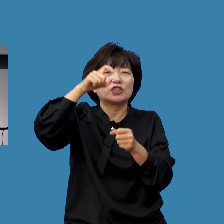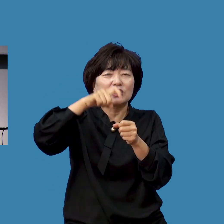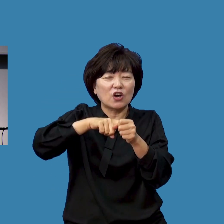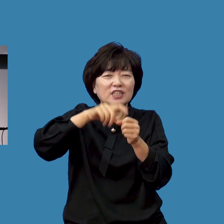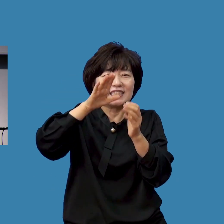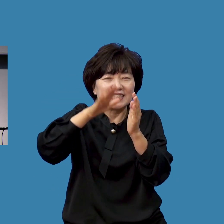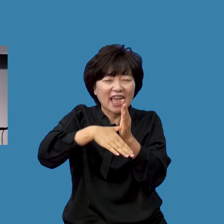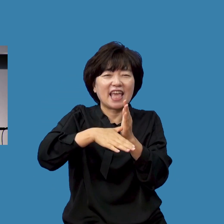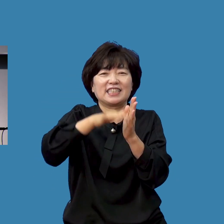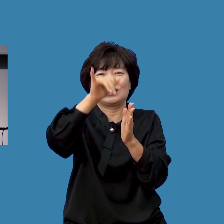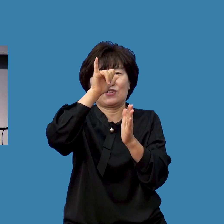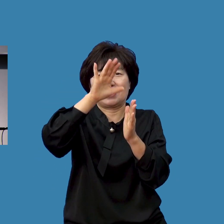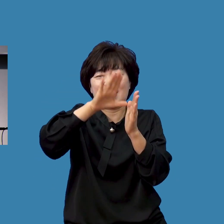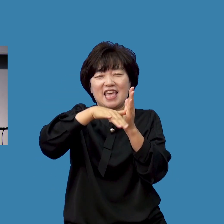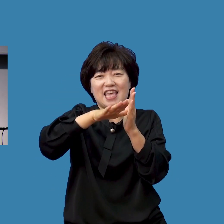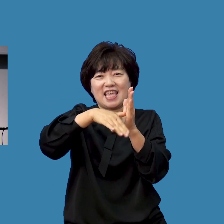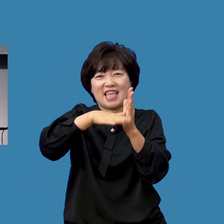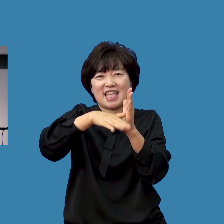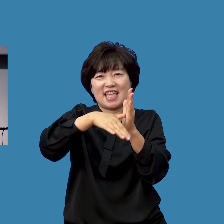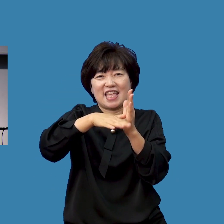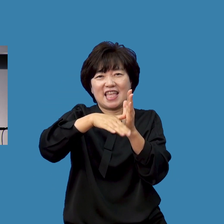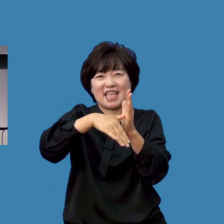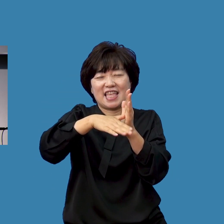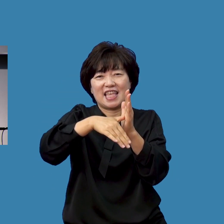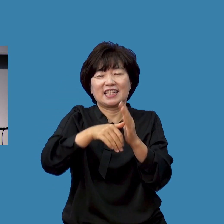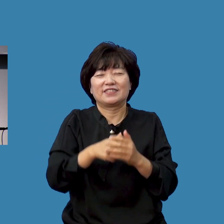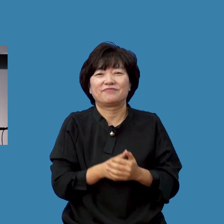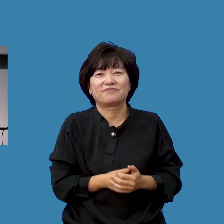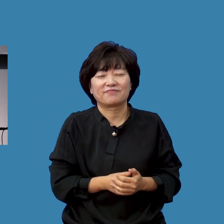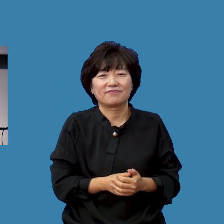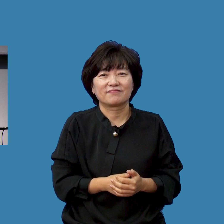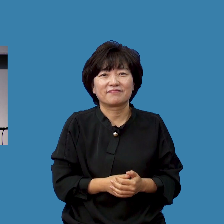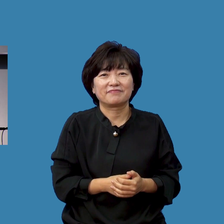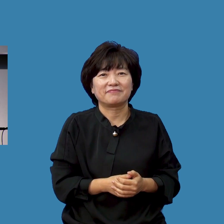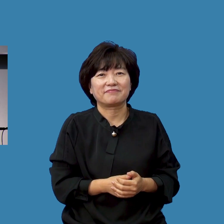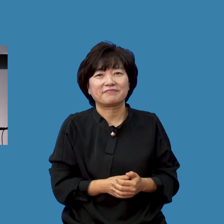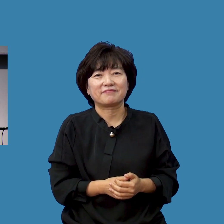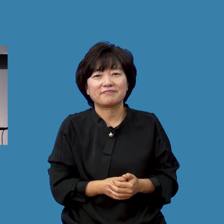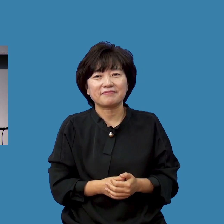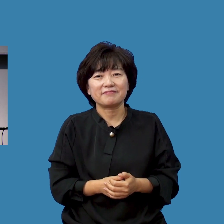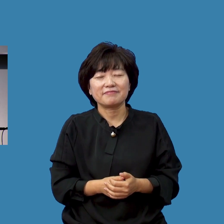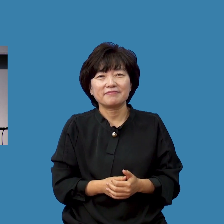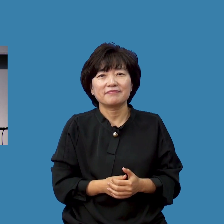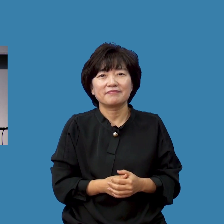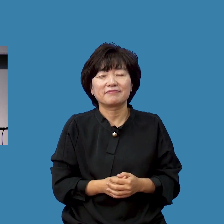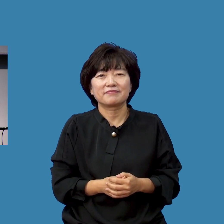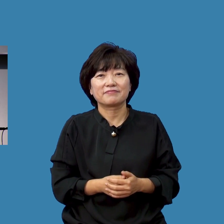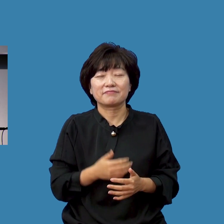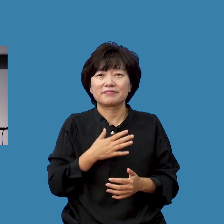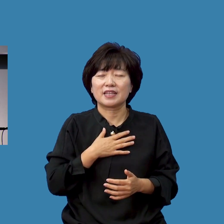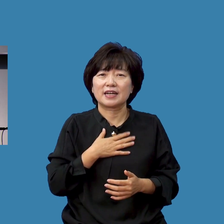모든 영적인 거에는 여러분 타이밍이 있어요. 때가 있어요. Times and season이 있어요.